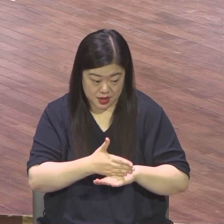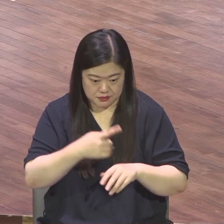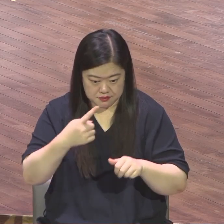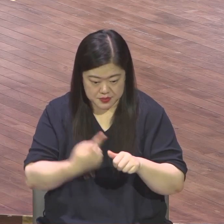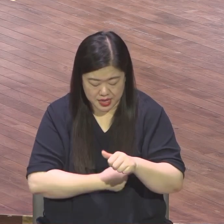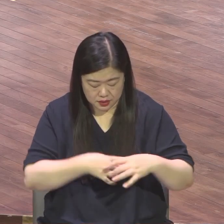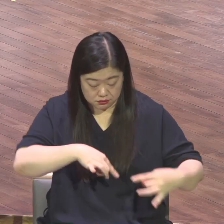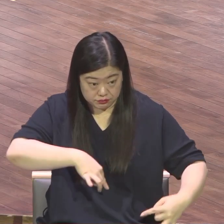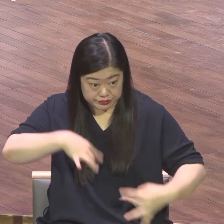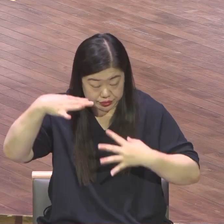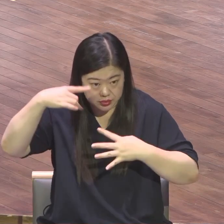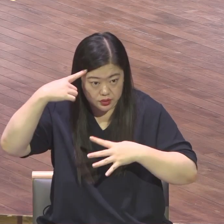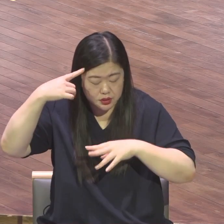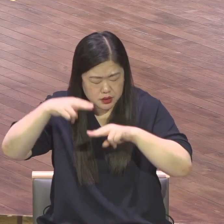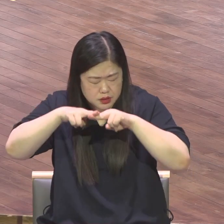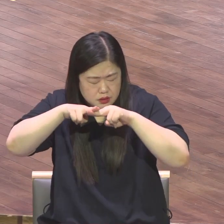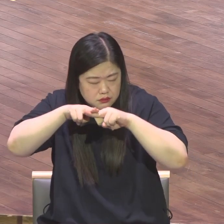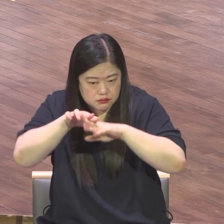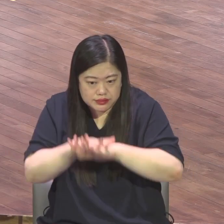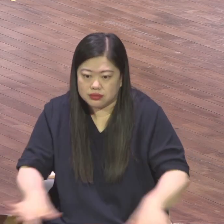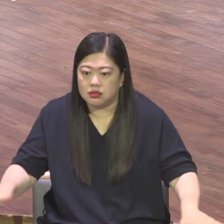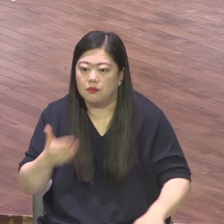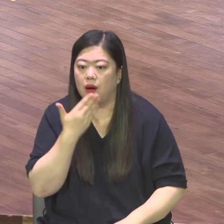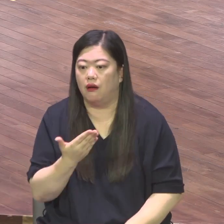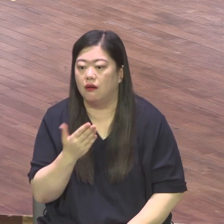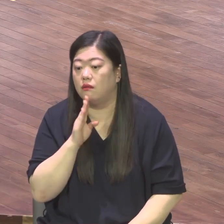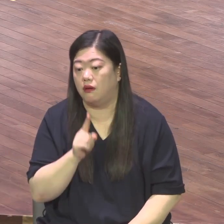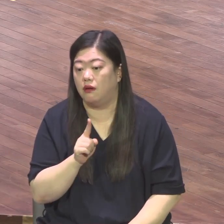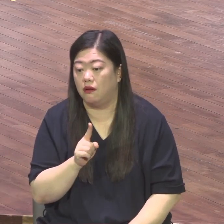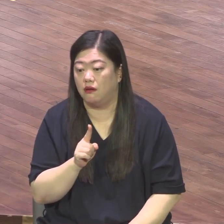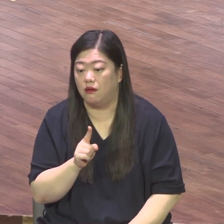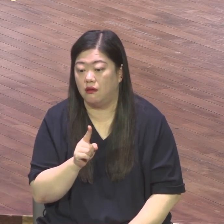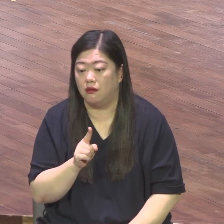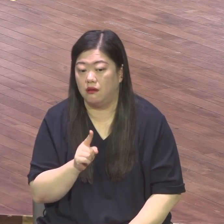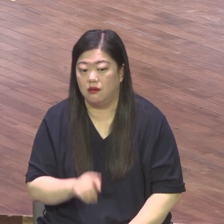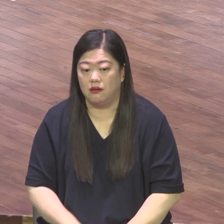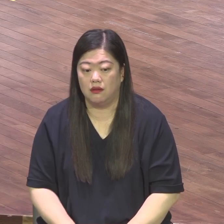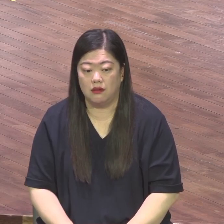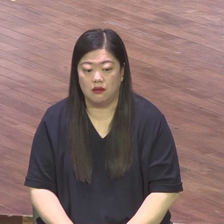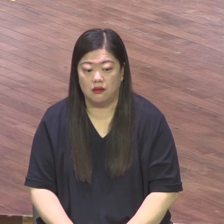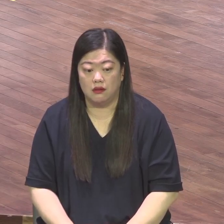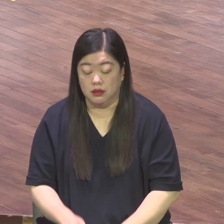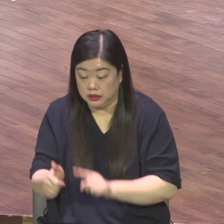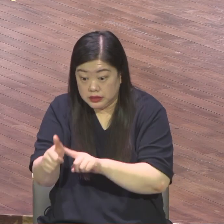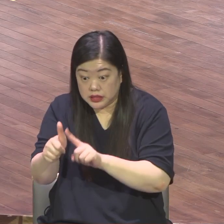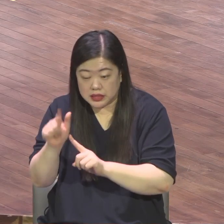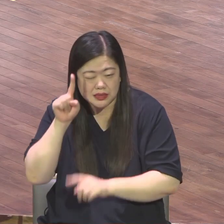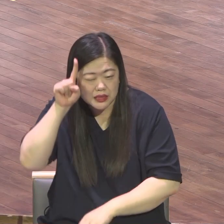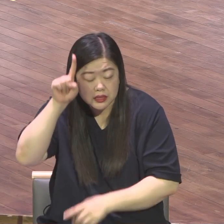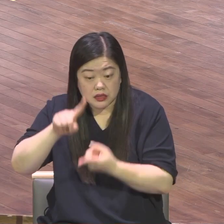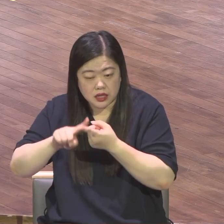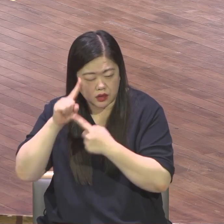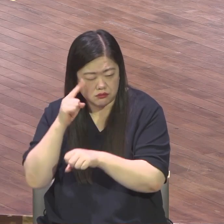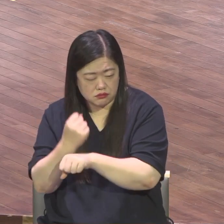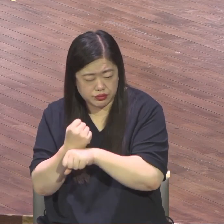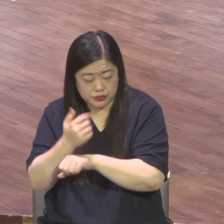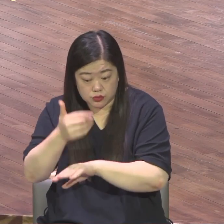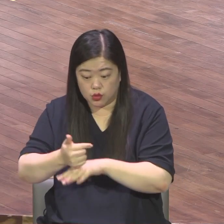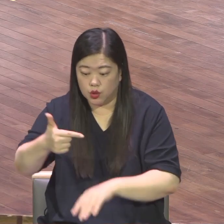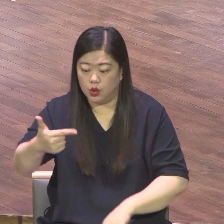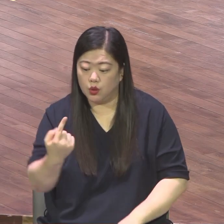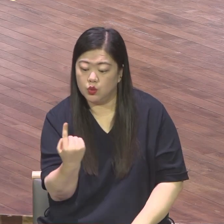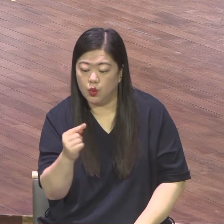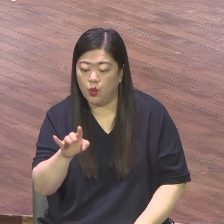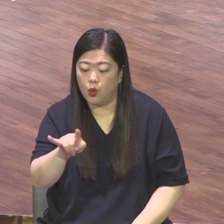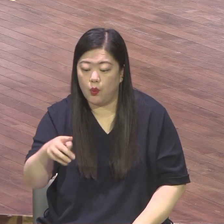스트레스 연구 노벨상을 받은 이 박사가 한 말이 감사. 이 말은요,